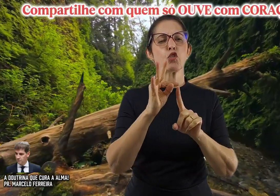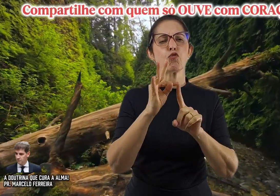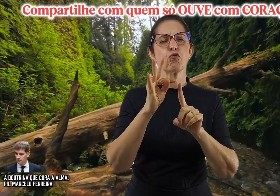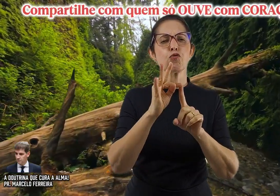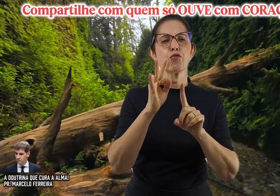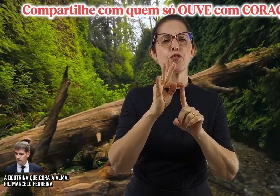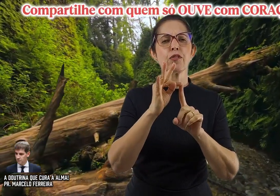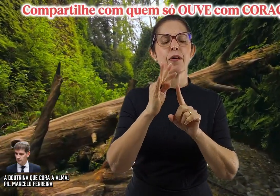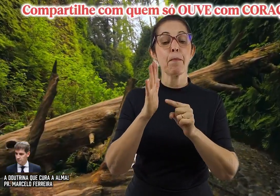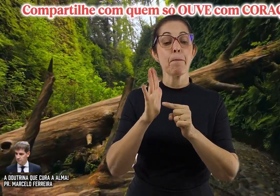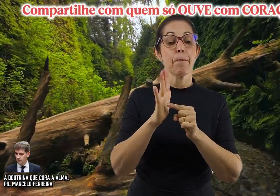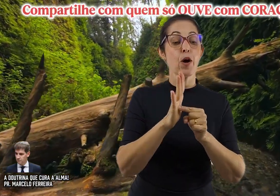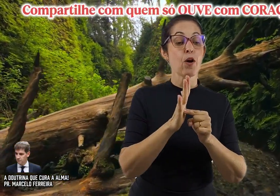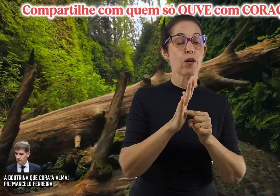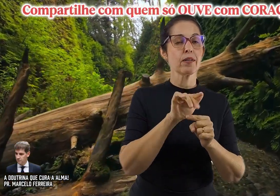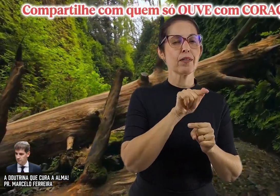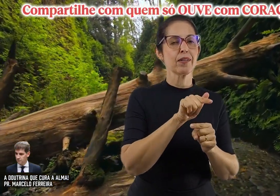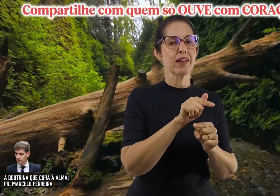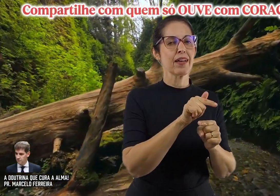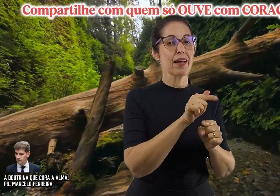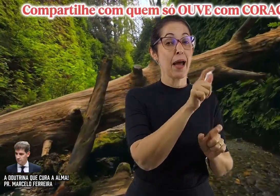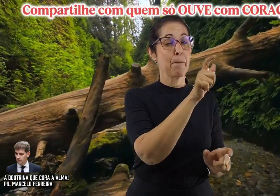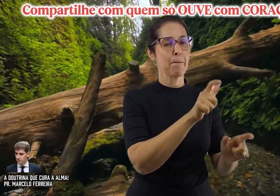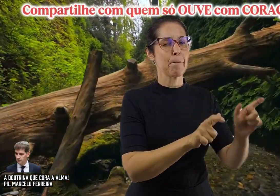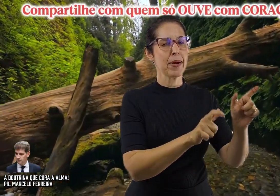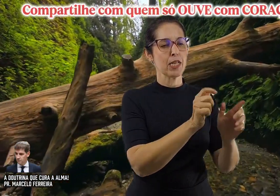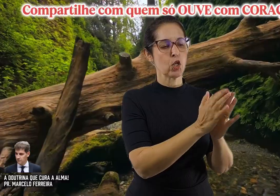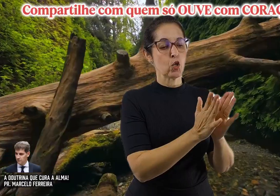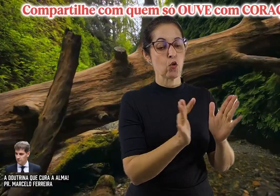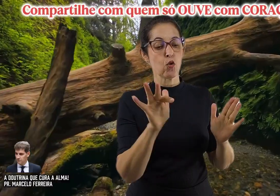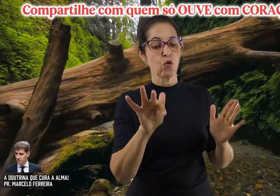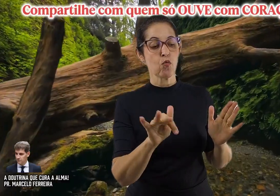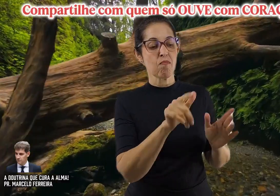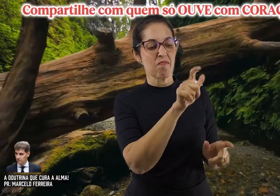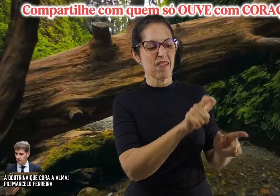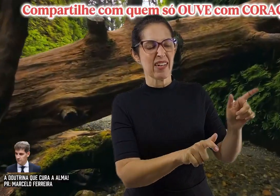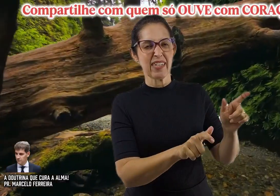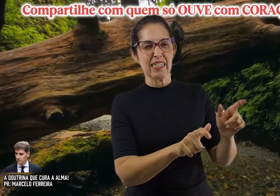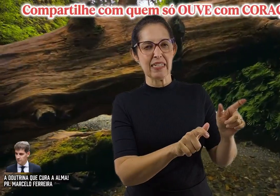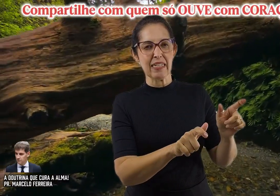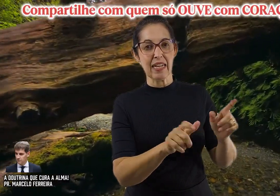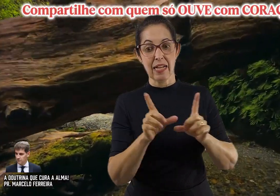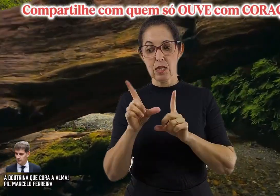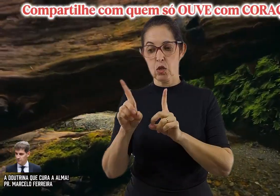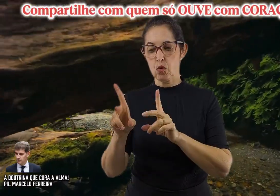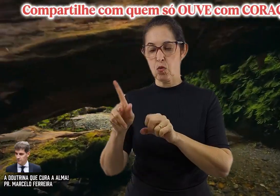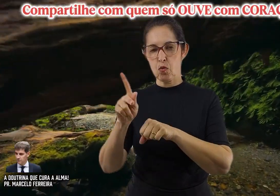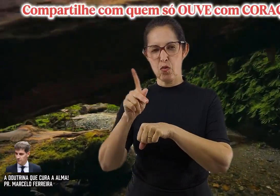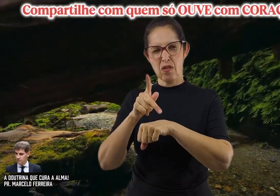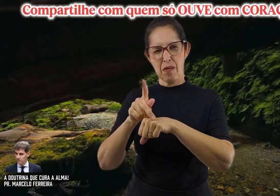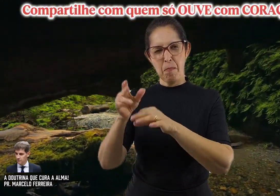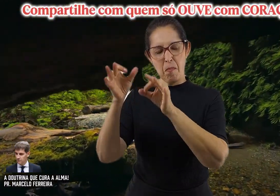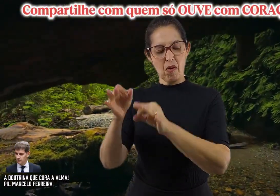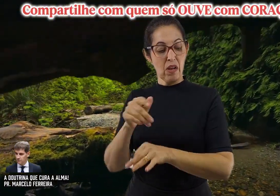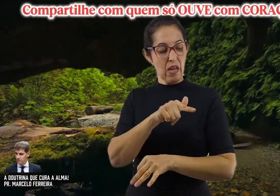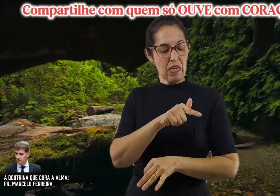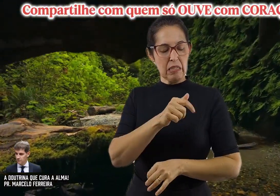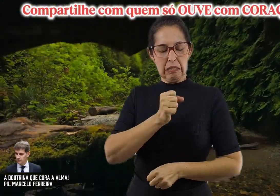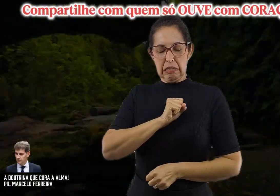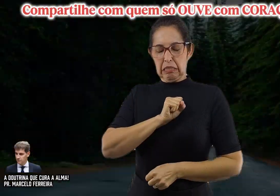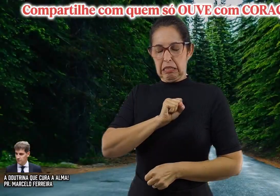fala o homem dos últimos dias. Ele fala assim: e eles não suportarão a sã doutrina. Aqui é a